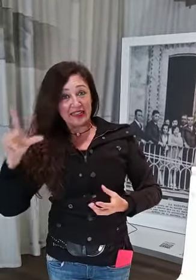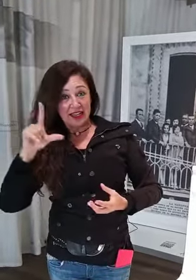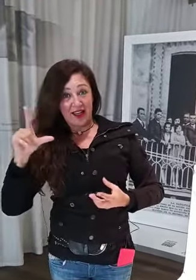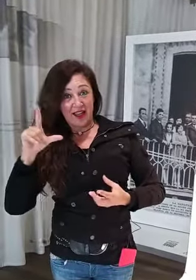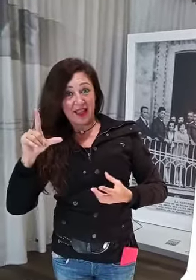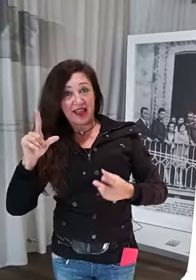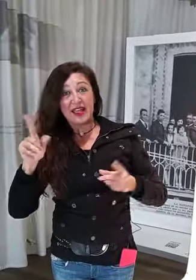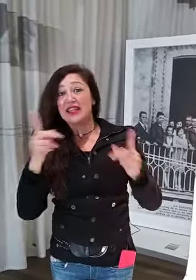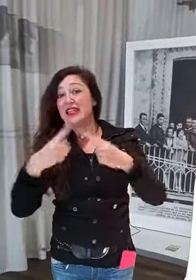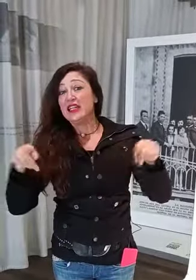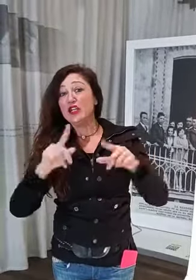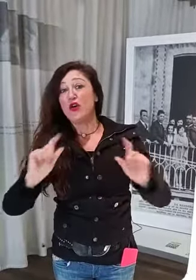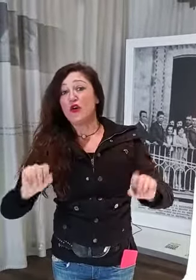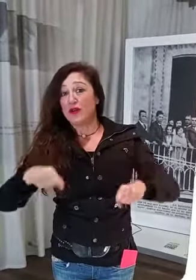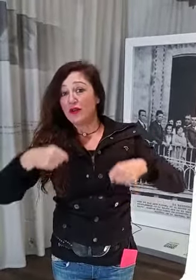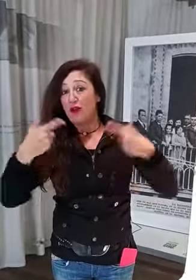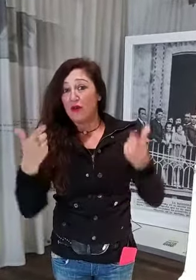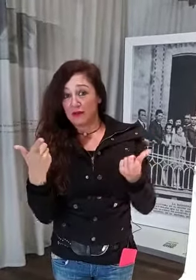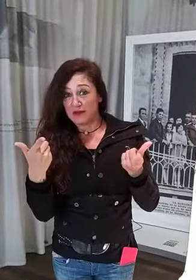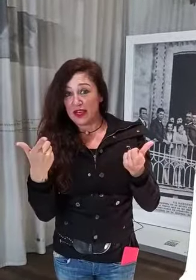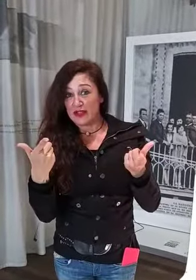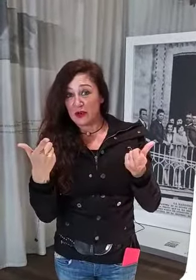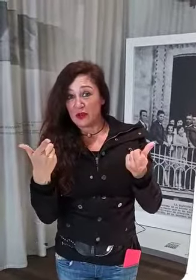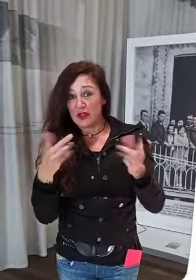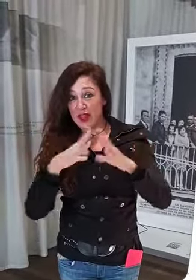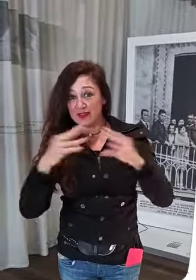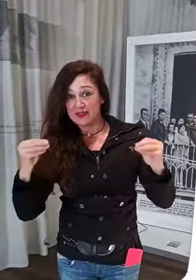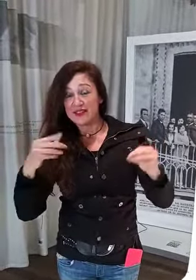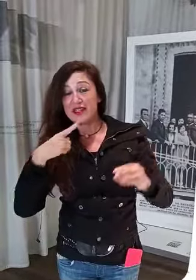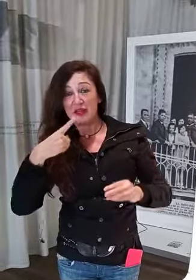letra del himno de Andalucía dice: